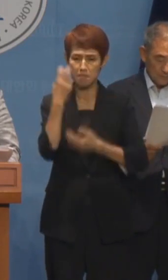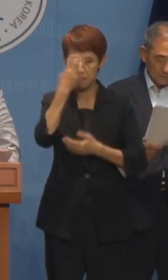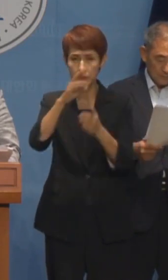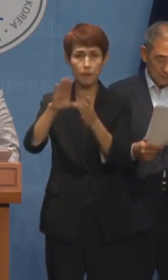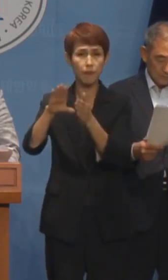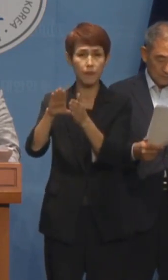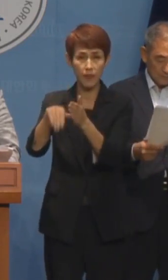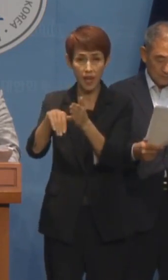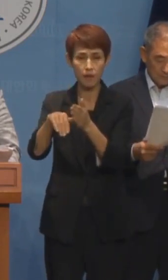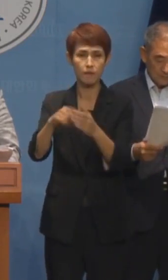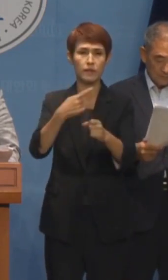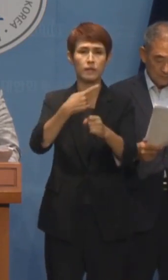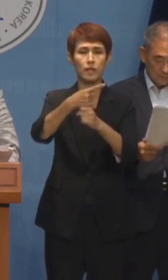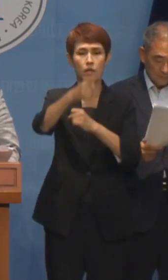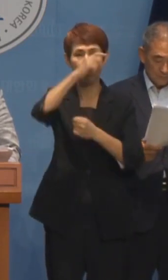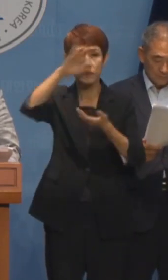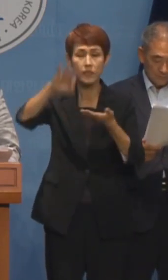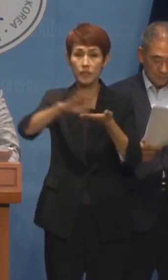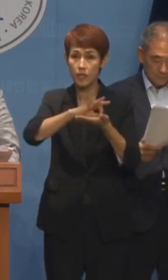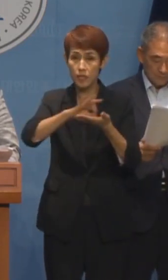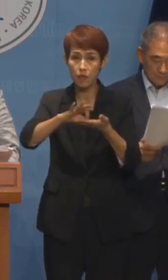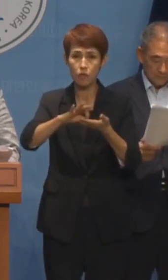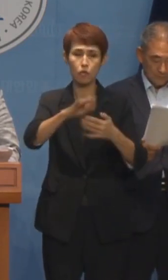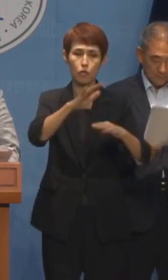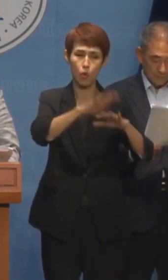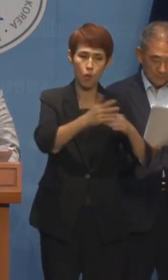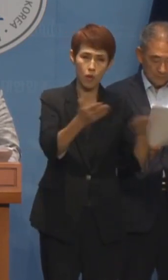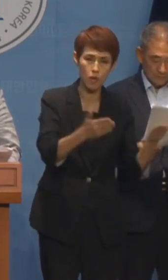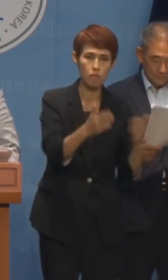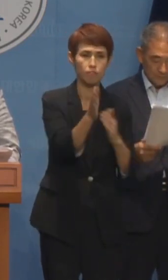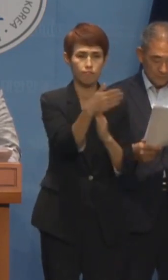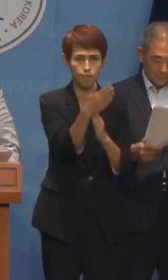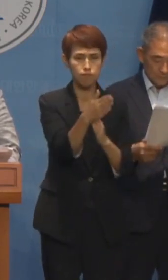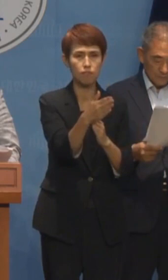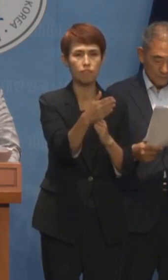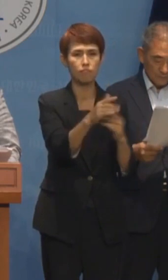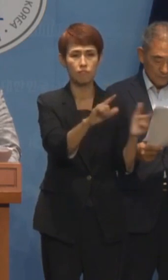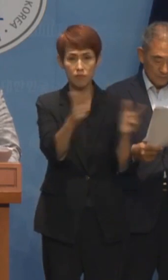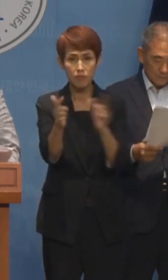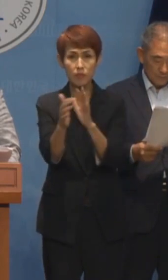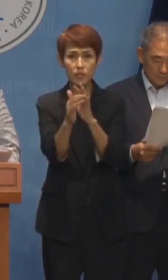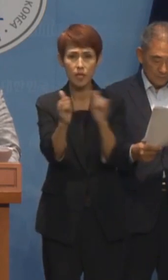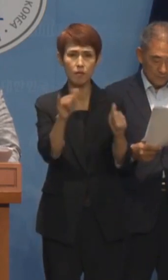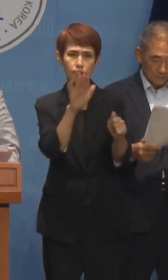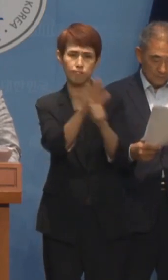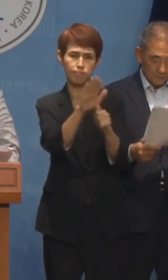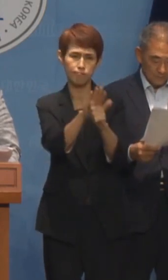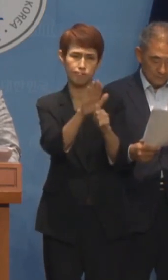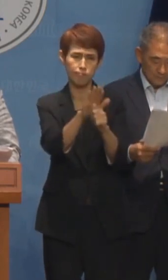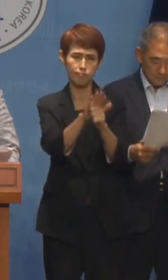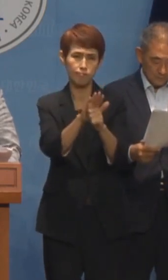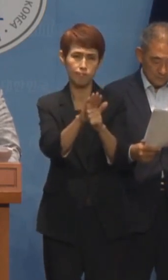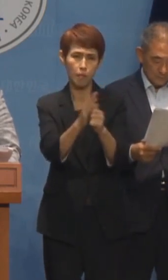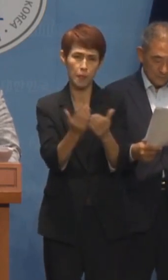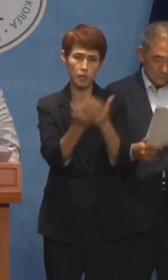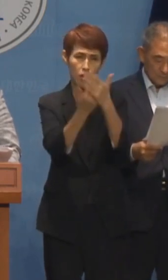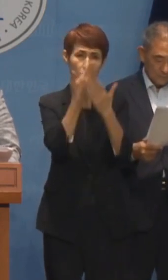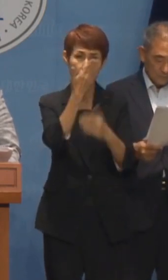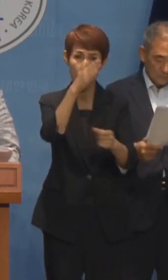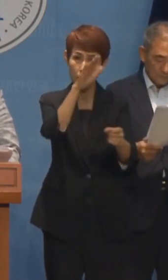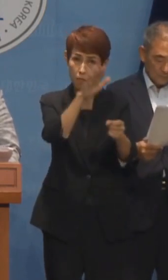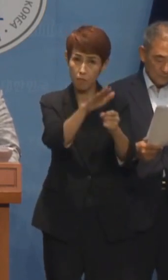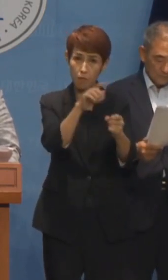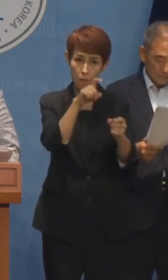과정에서 내년도 예산안이 농업, 농어촌, 농어민의 지속 가능한 발전을 위해